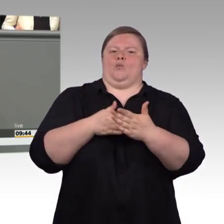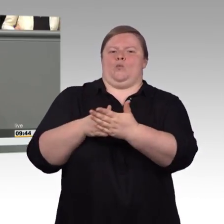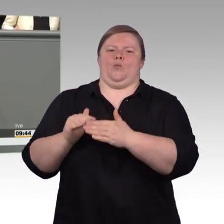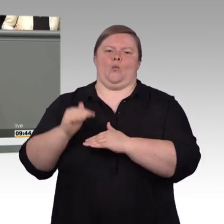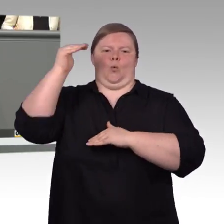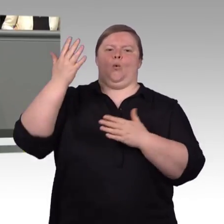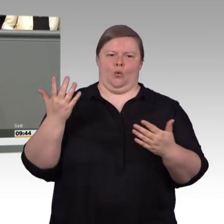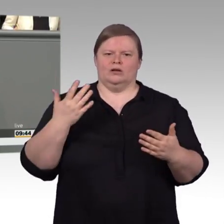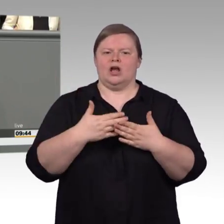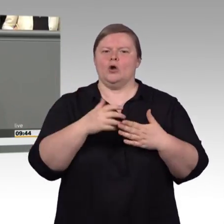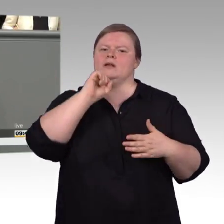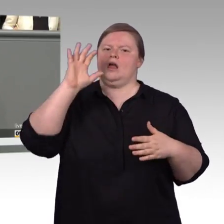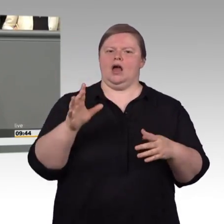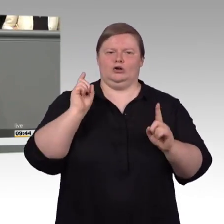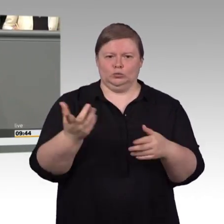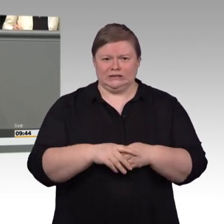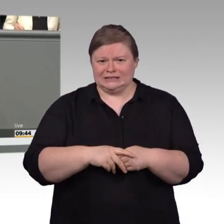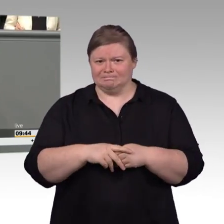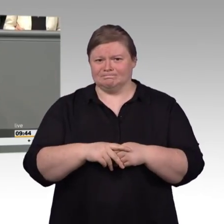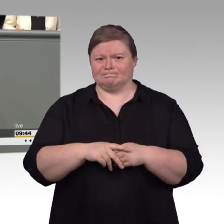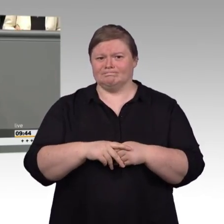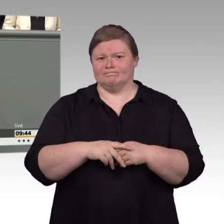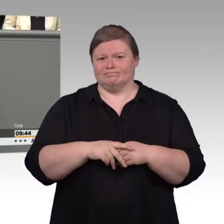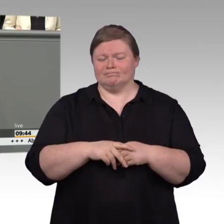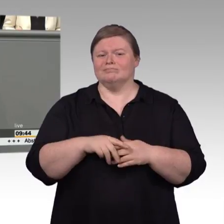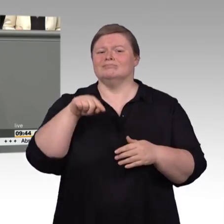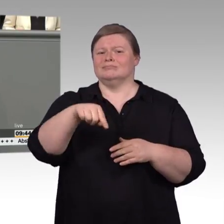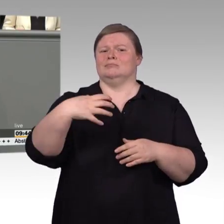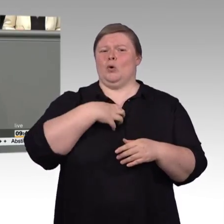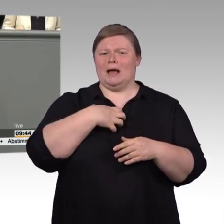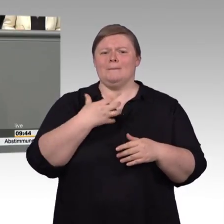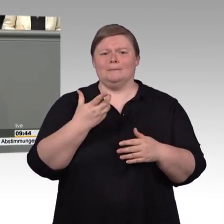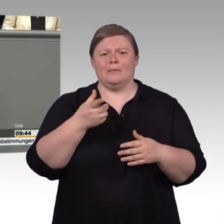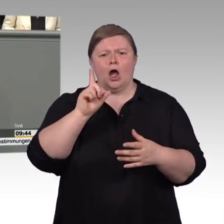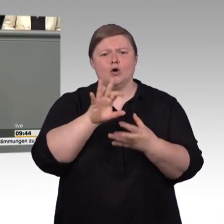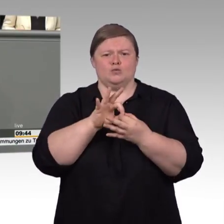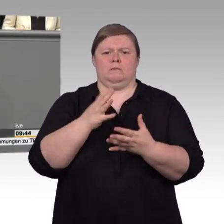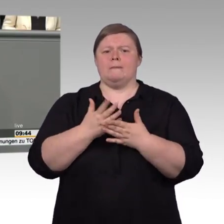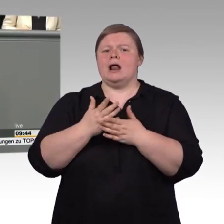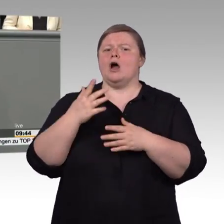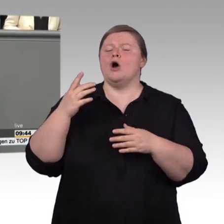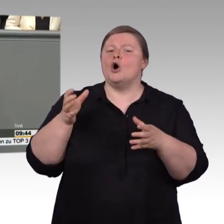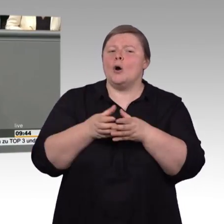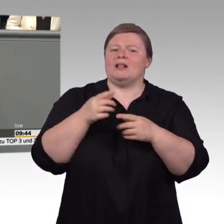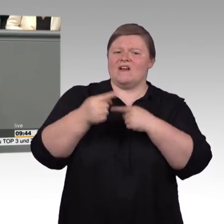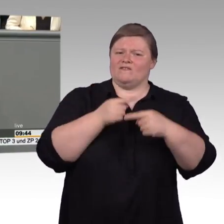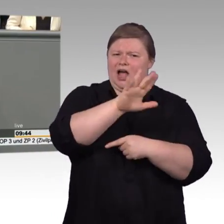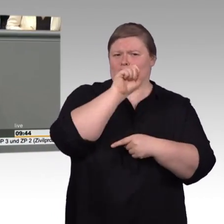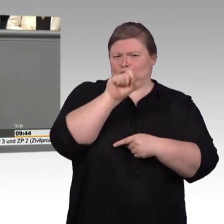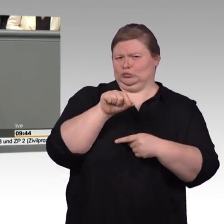schnelle Klärung auch in solchen Fällen möglich. Und das ist auch gut so, denn das individuelle Rechtsempfinden wird hier eben auch bei diesen